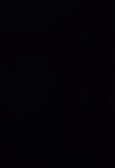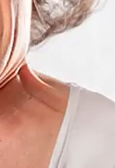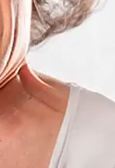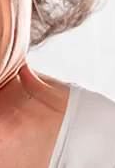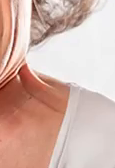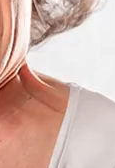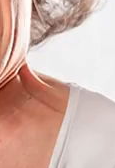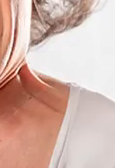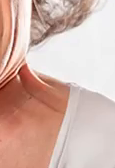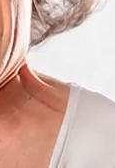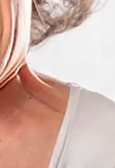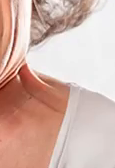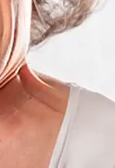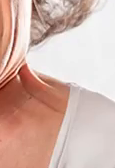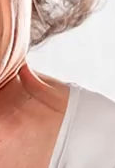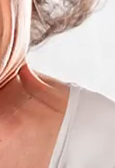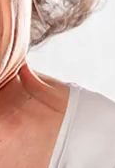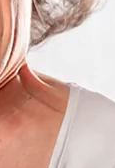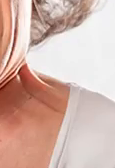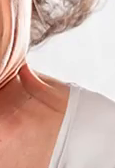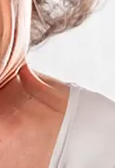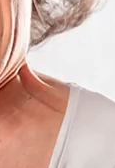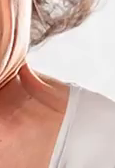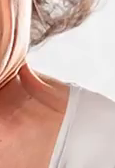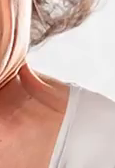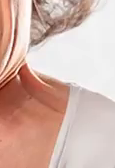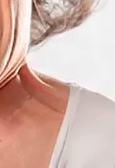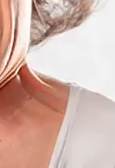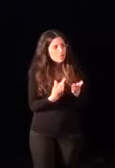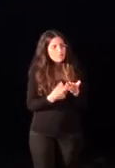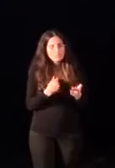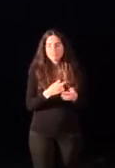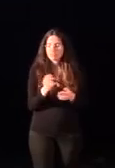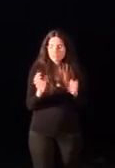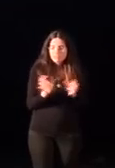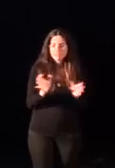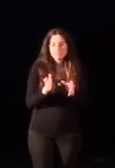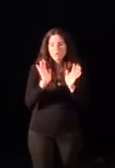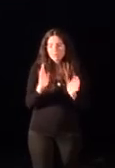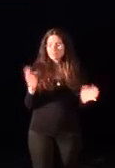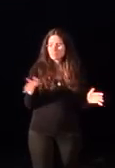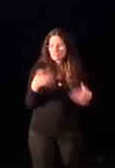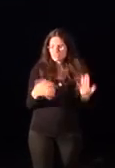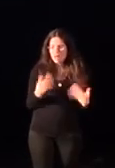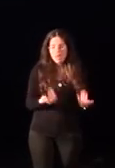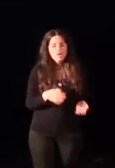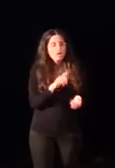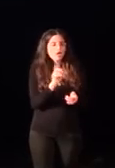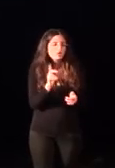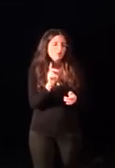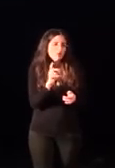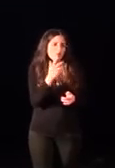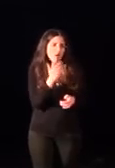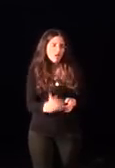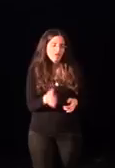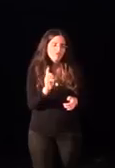לא להתעצבן ולא להיות מתוסכלים. אני רואה את זה הרבה פעמים, אני גם מודה שגם לי יצא להתעצבן ולהיות מאוד מתוסכל. אני לא הכי במין, אבל